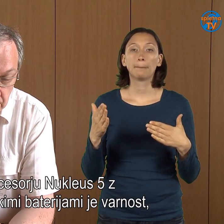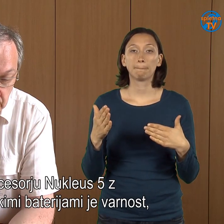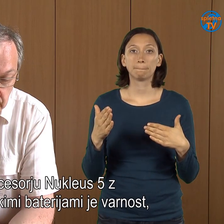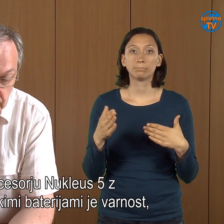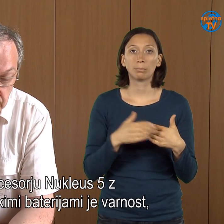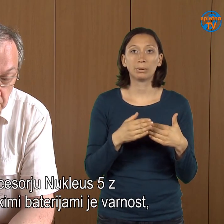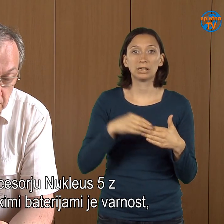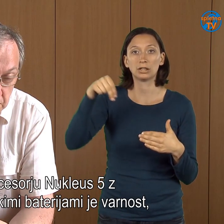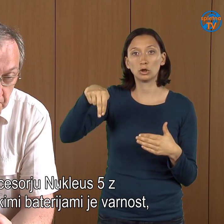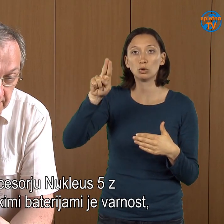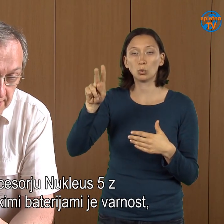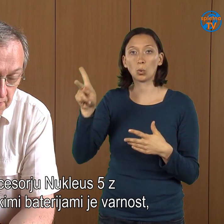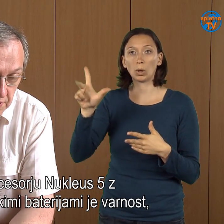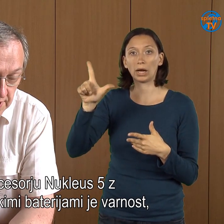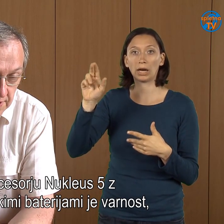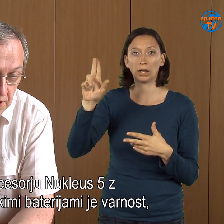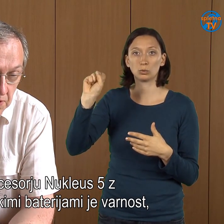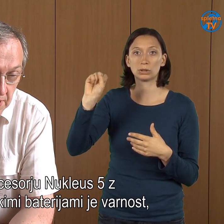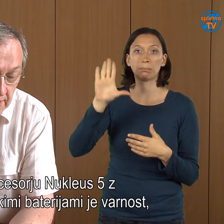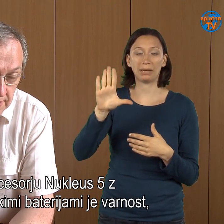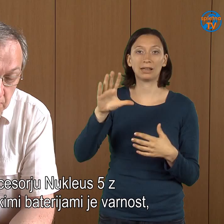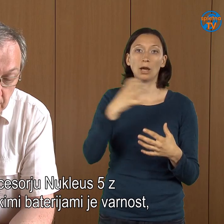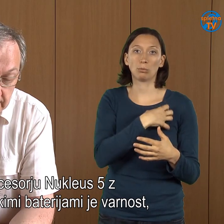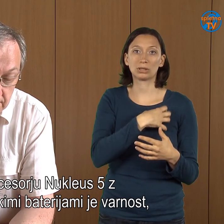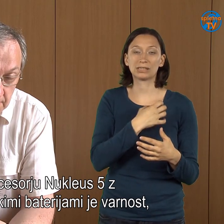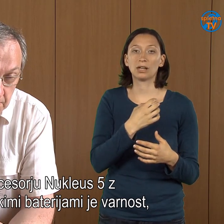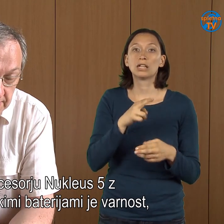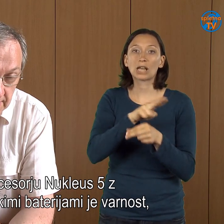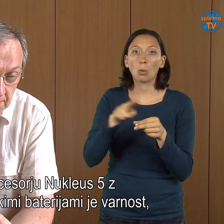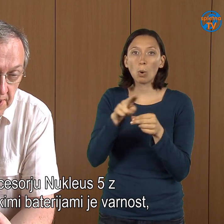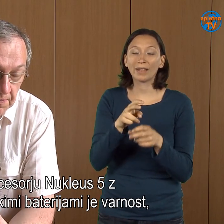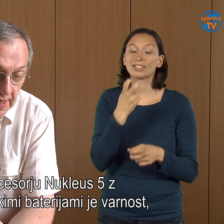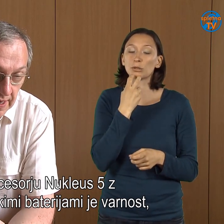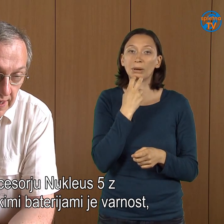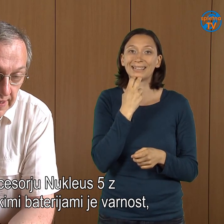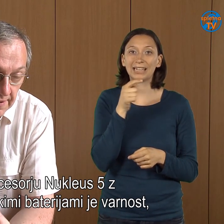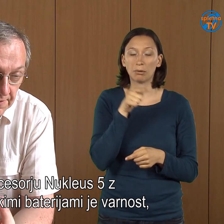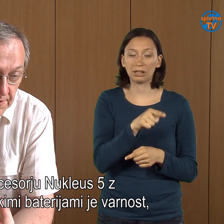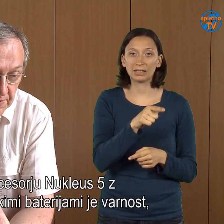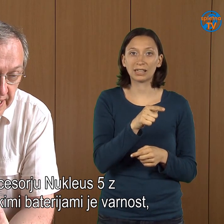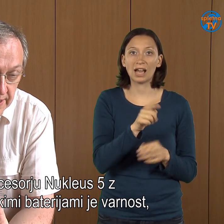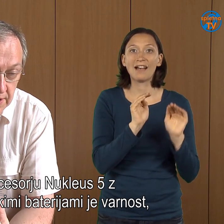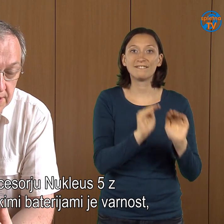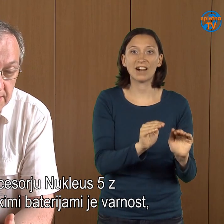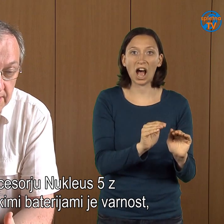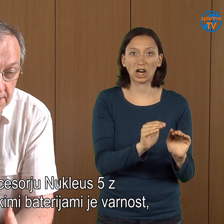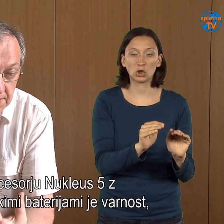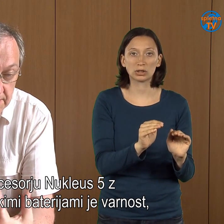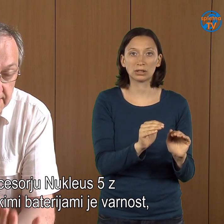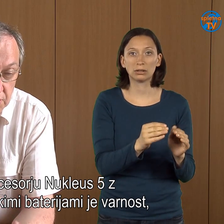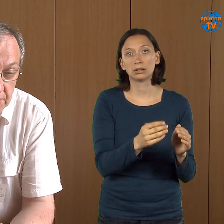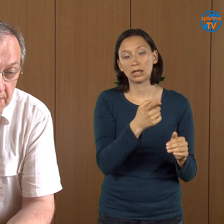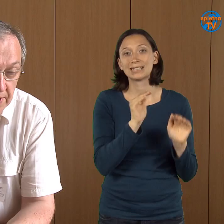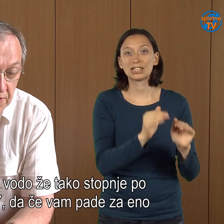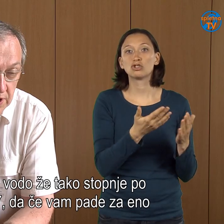Pri Nucleusu 5 procesorju z akumulatorskimi baterijami je ta varnost,